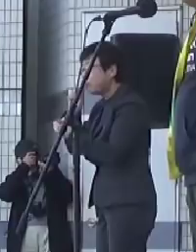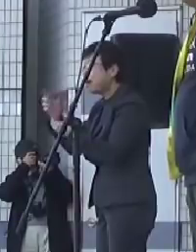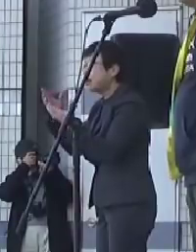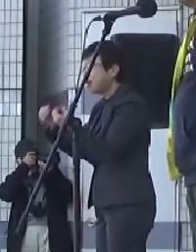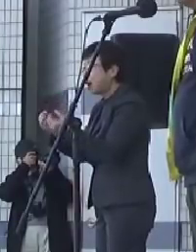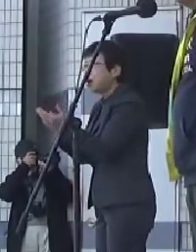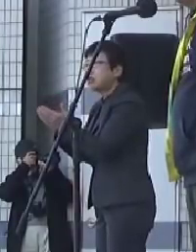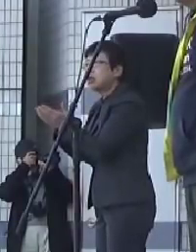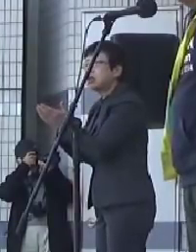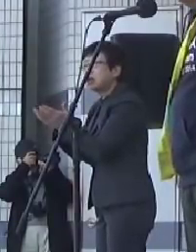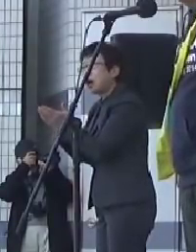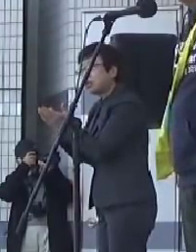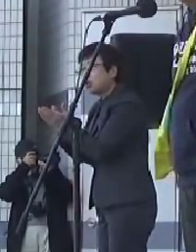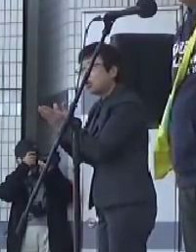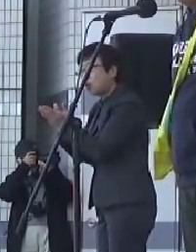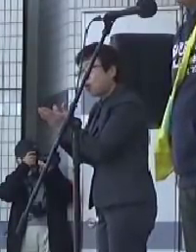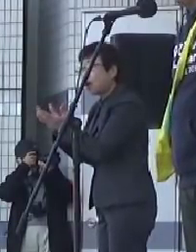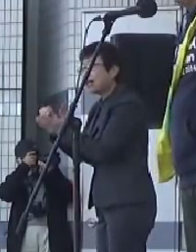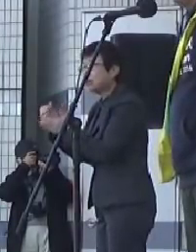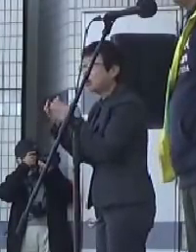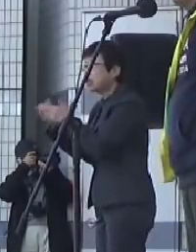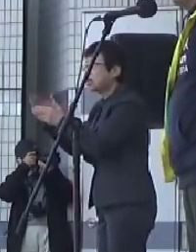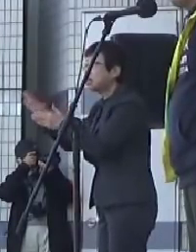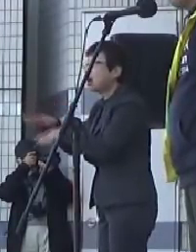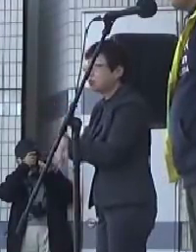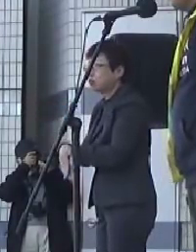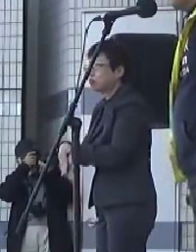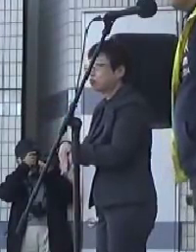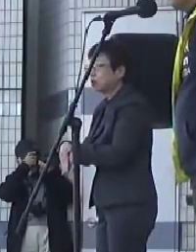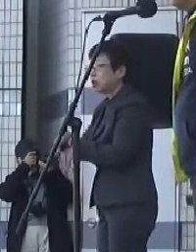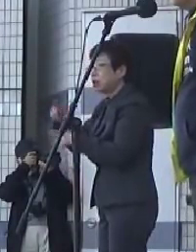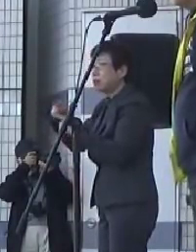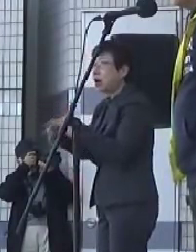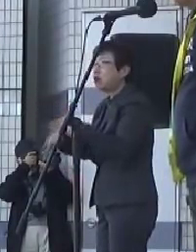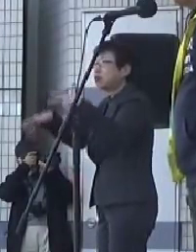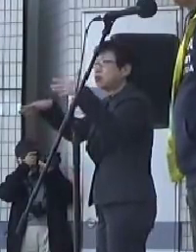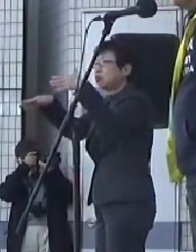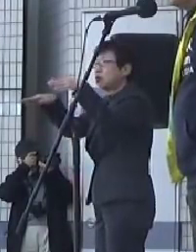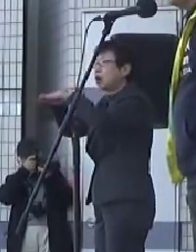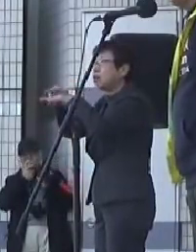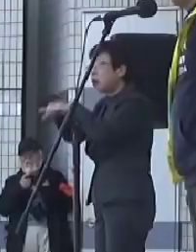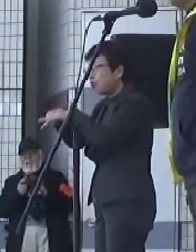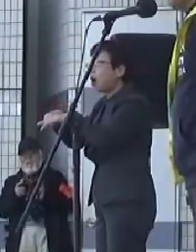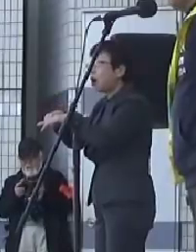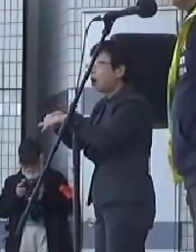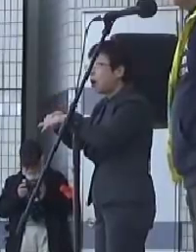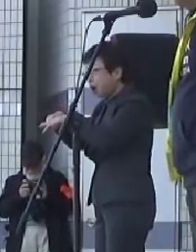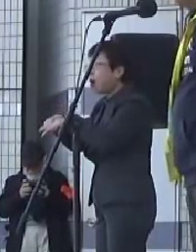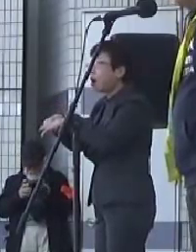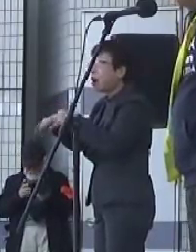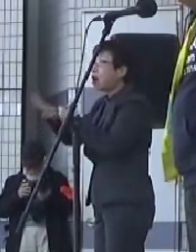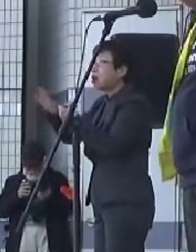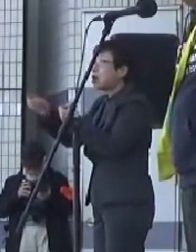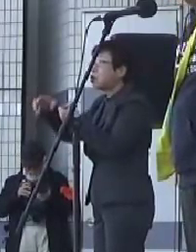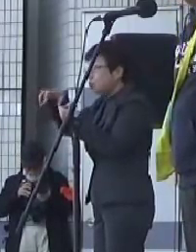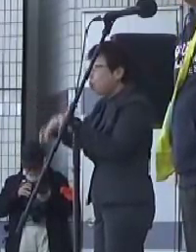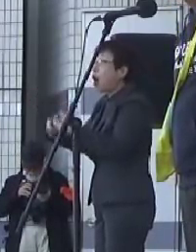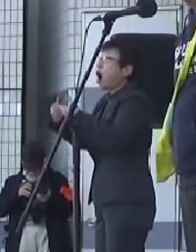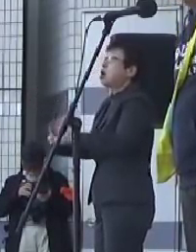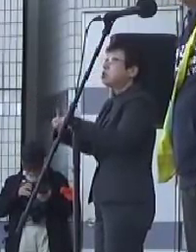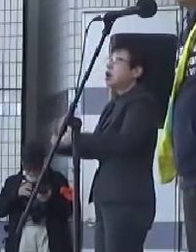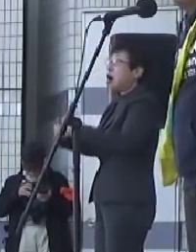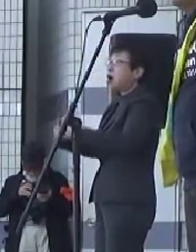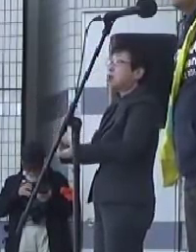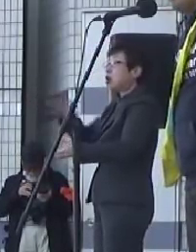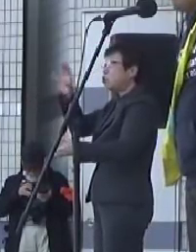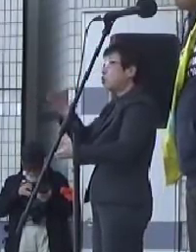新潟の柏崎にある、PR 館では原発は安全だよと、何回